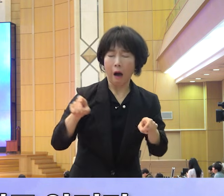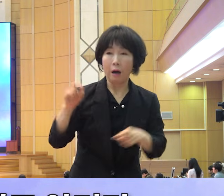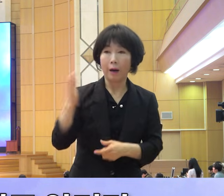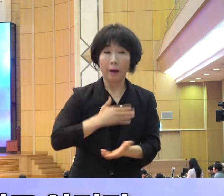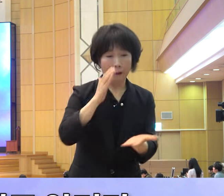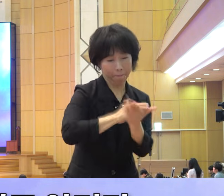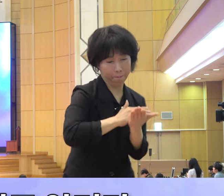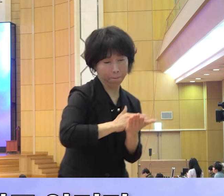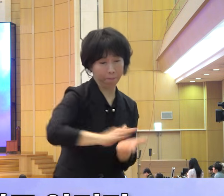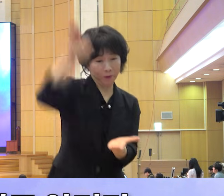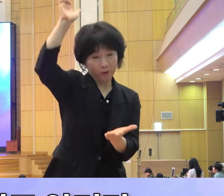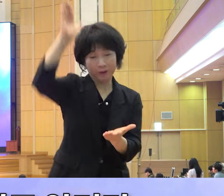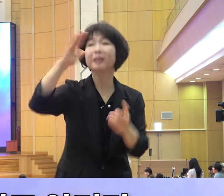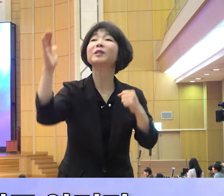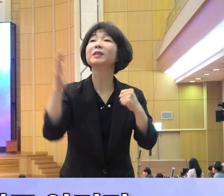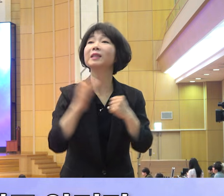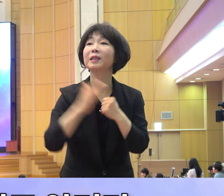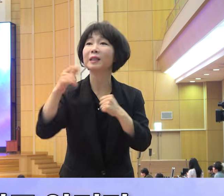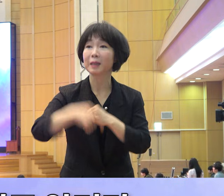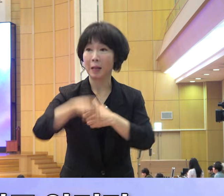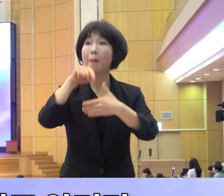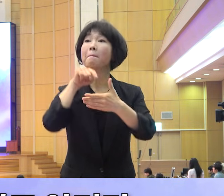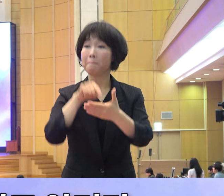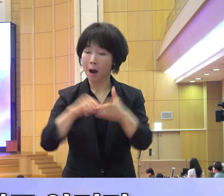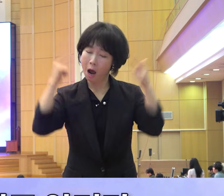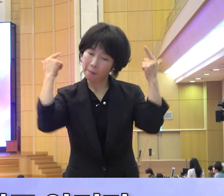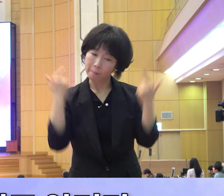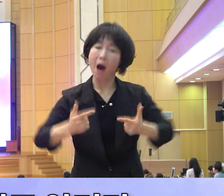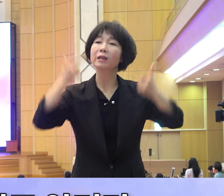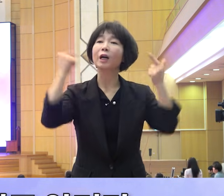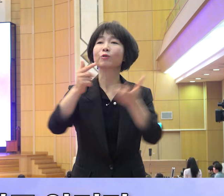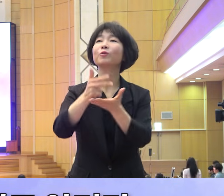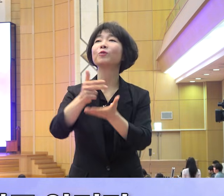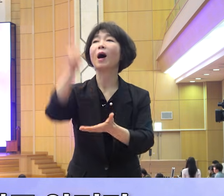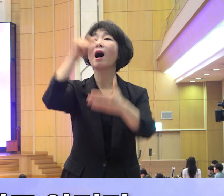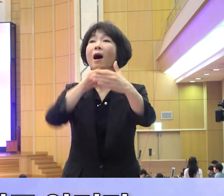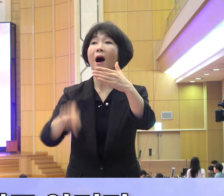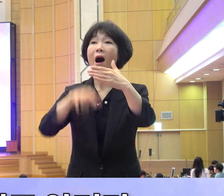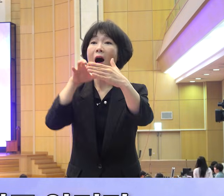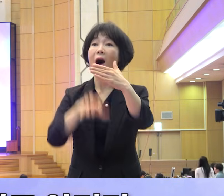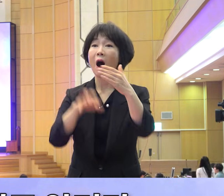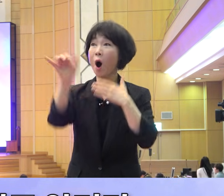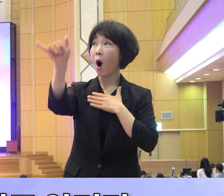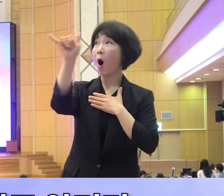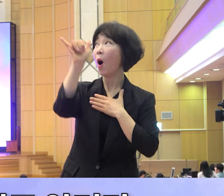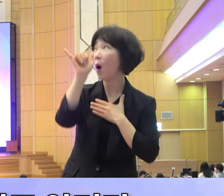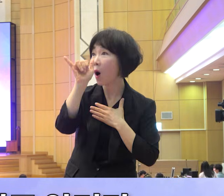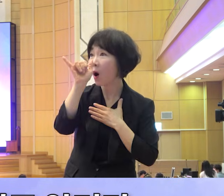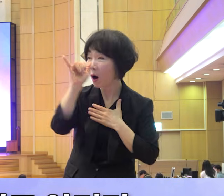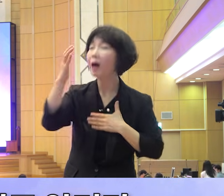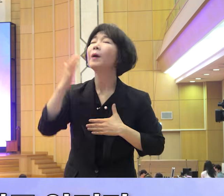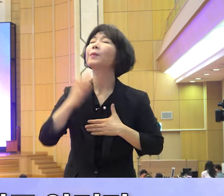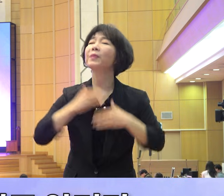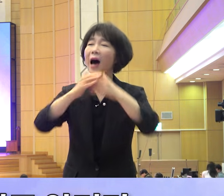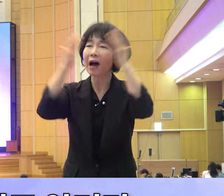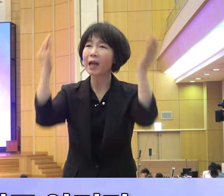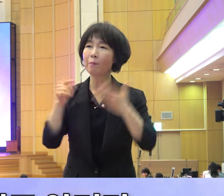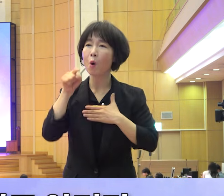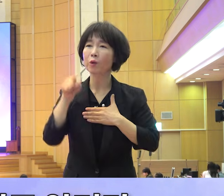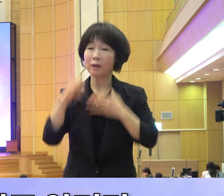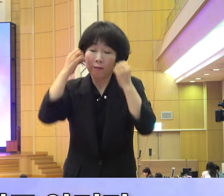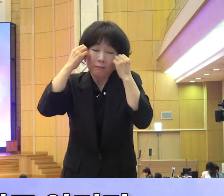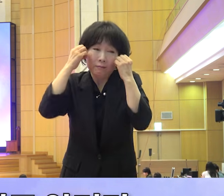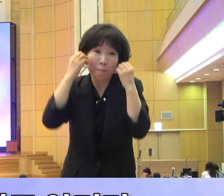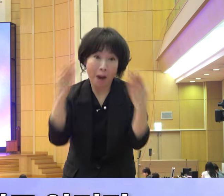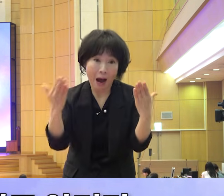모든 공포에게서 물리치시니 내 맘 항상 주 안에 있도다.